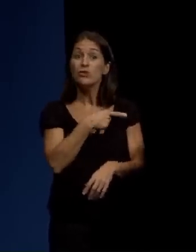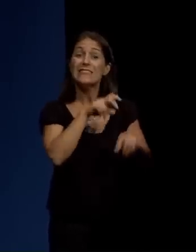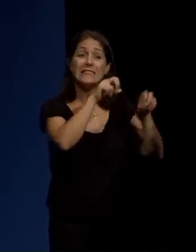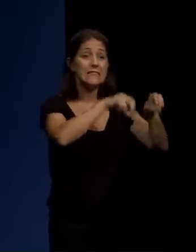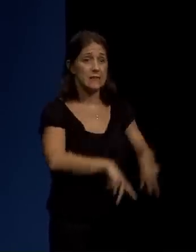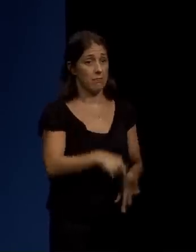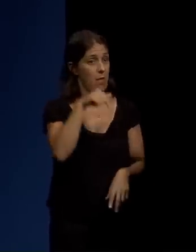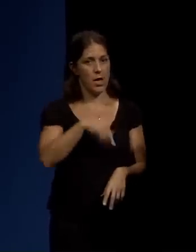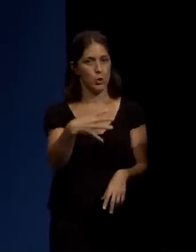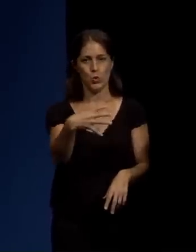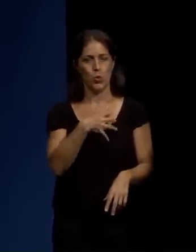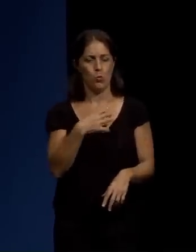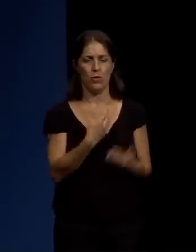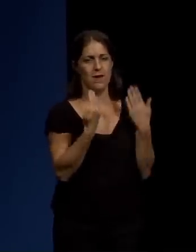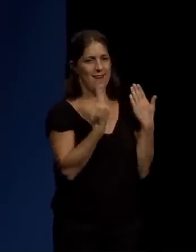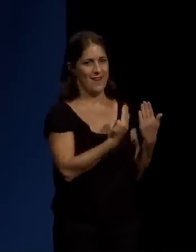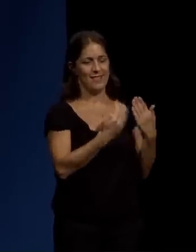non sería posible. Grazas.